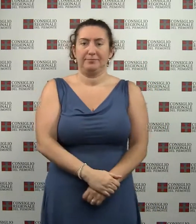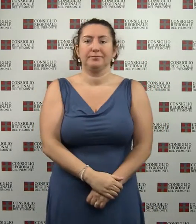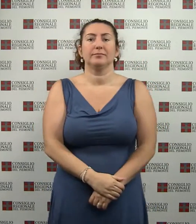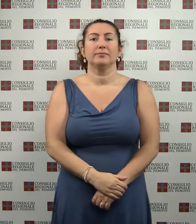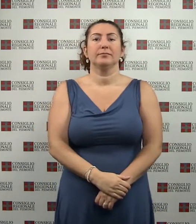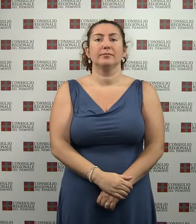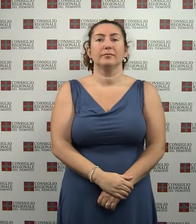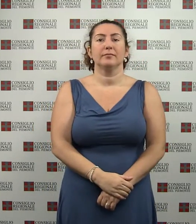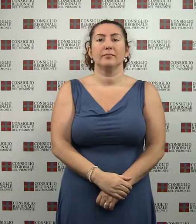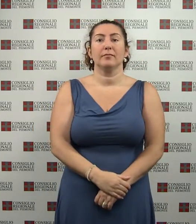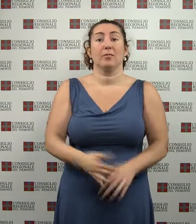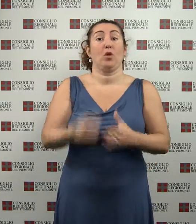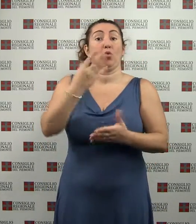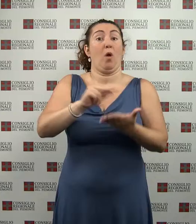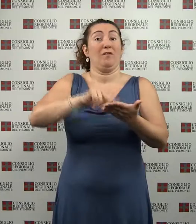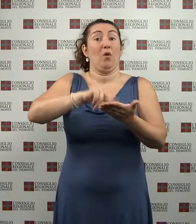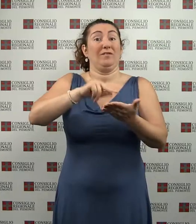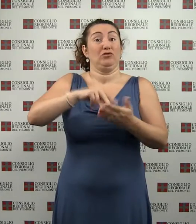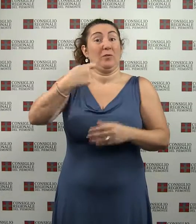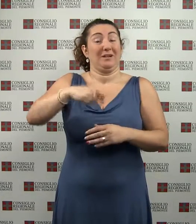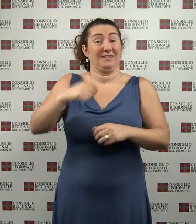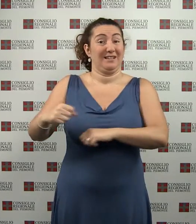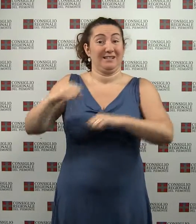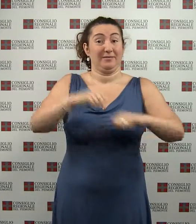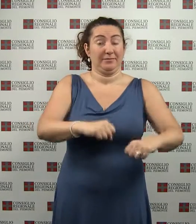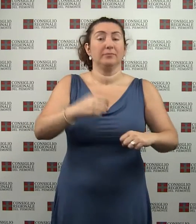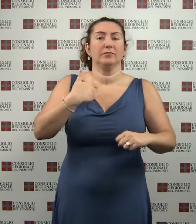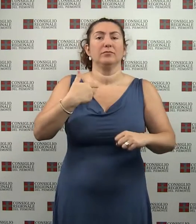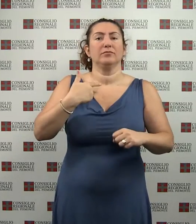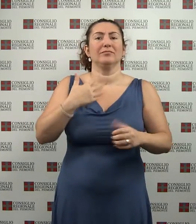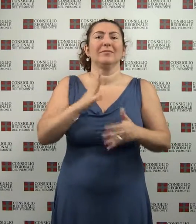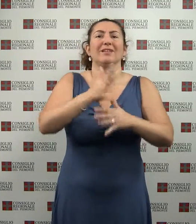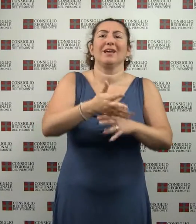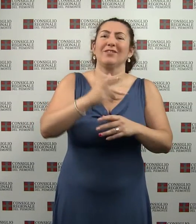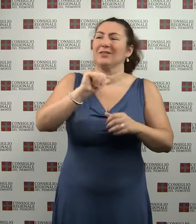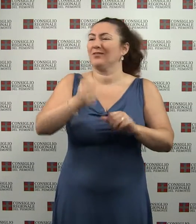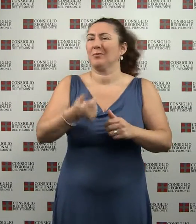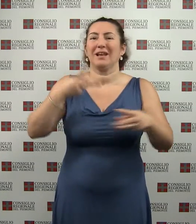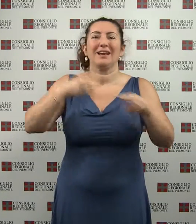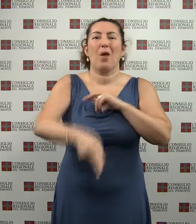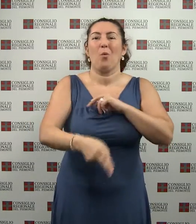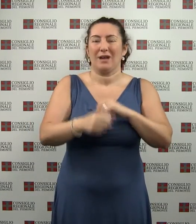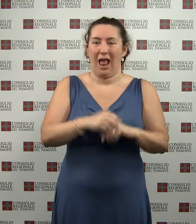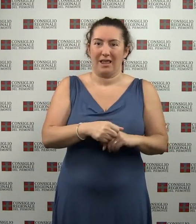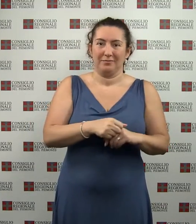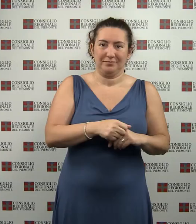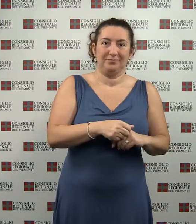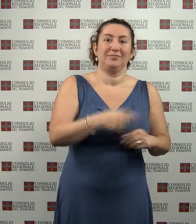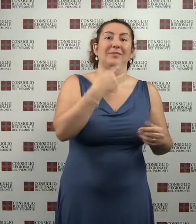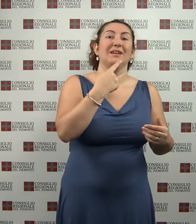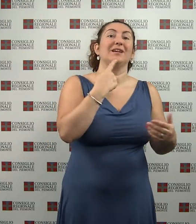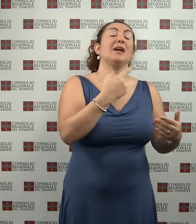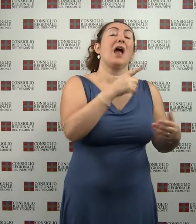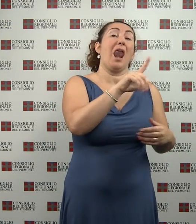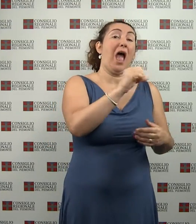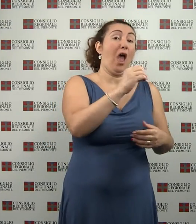Dopo l'insediamento del nuovo ufficio di presidenza, sono stati svolti gli interventi inaugurali di legislatura. A quello di neopresidente dell'Assemblea